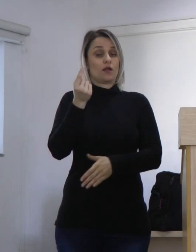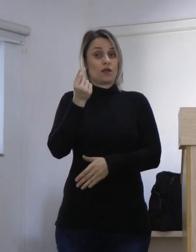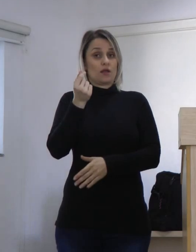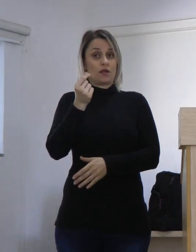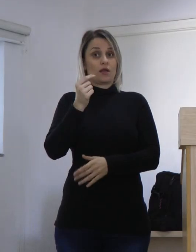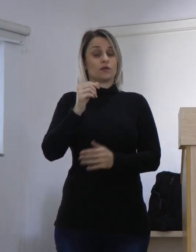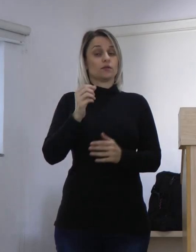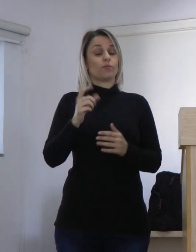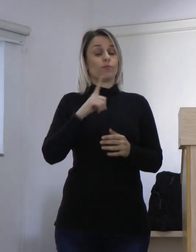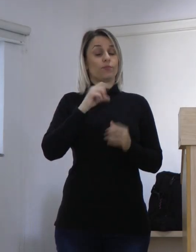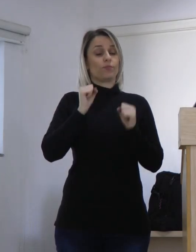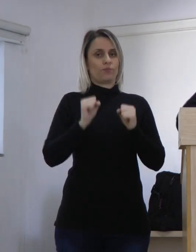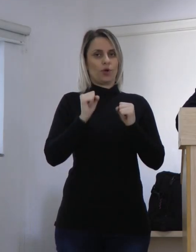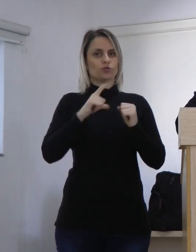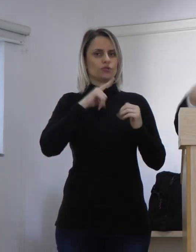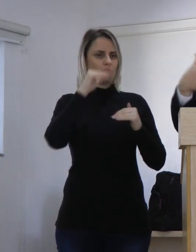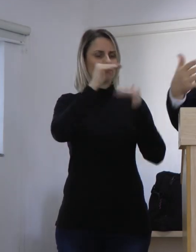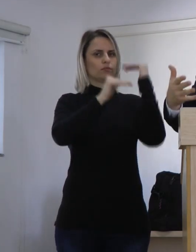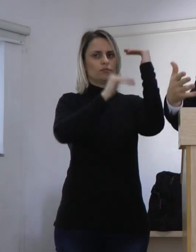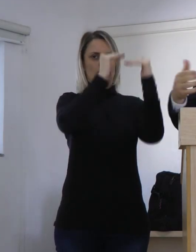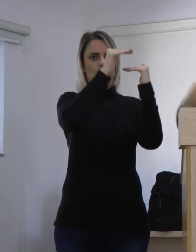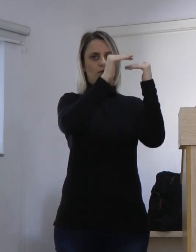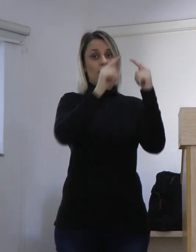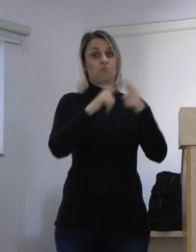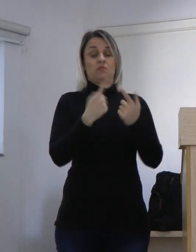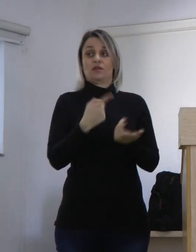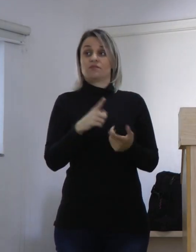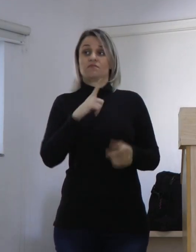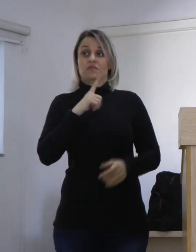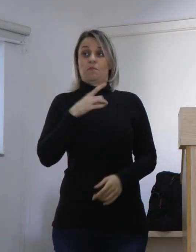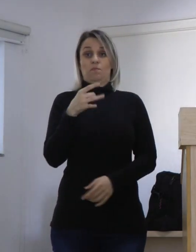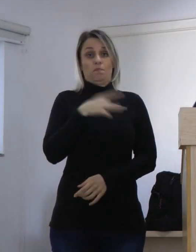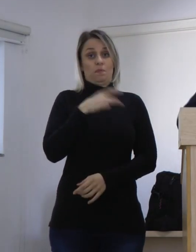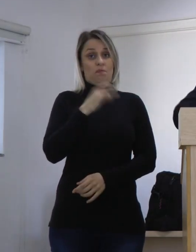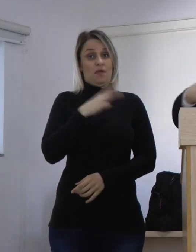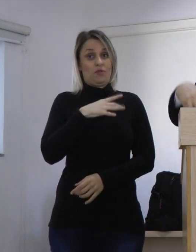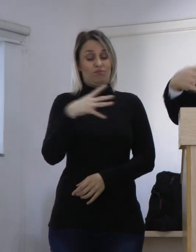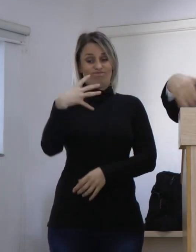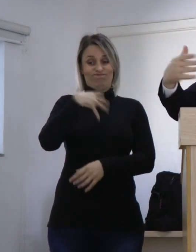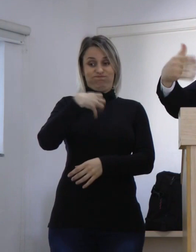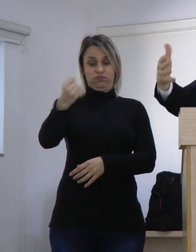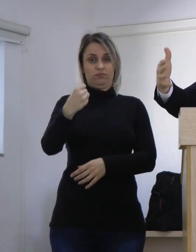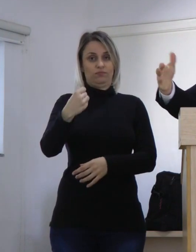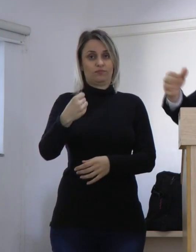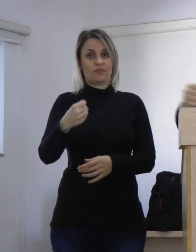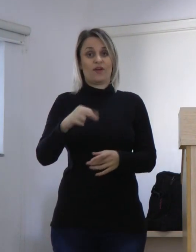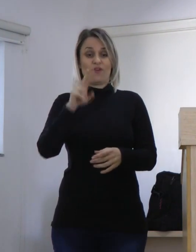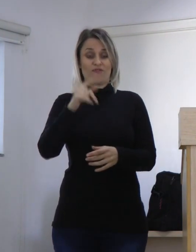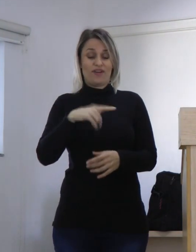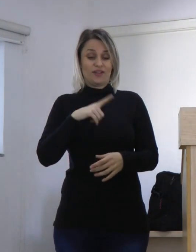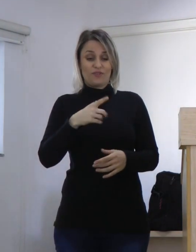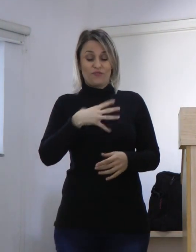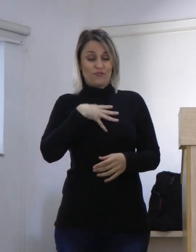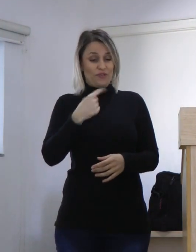perigosa. Nós vamos ficar com medo de sequestros. Vamos estragar os nossos filhos,